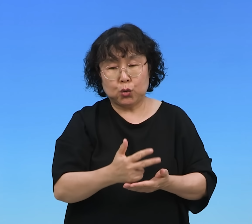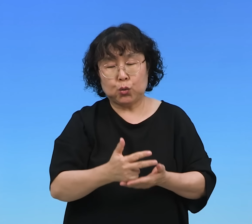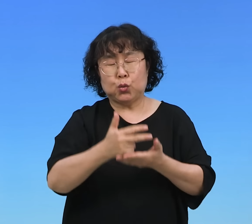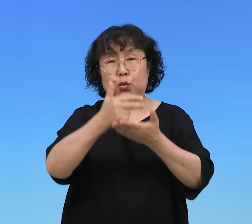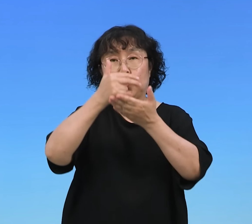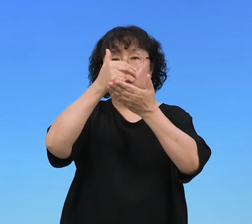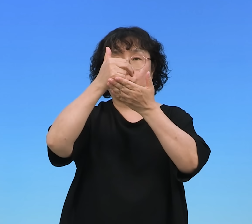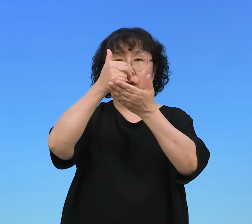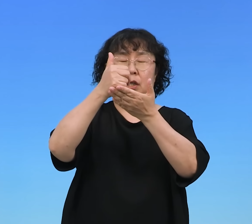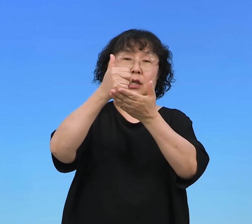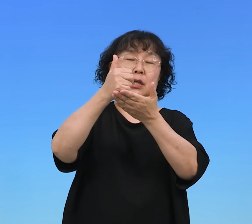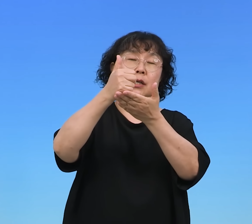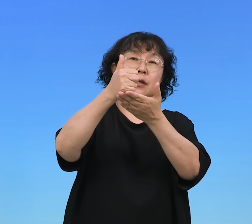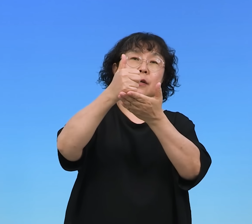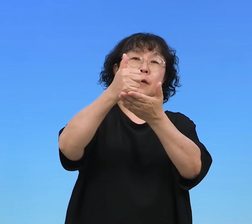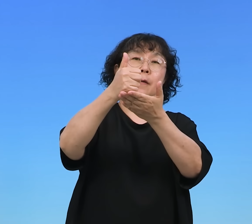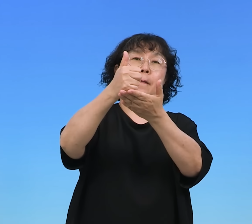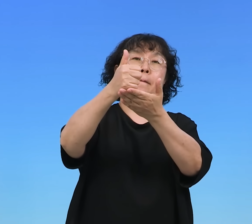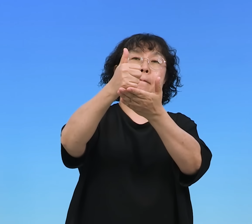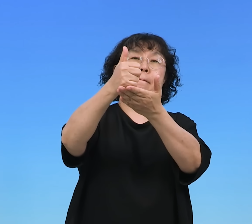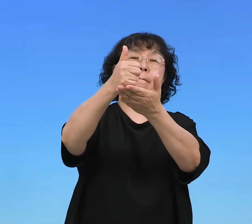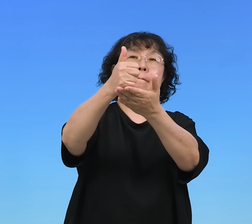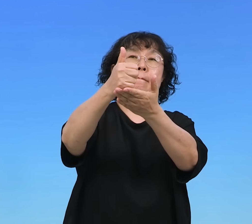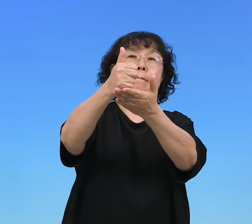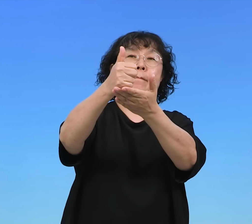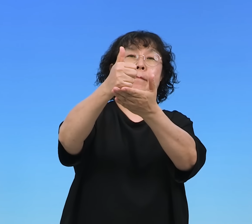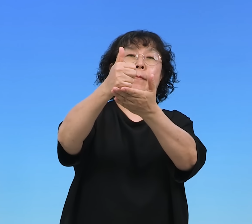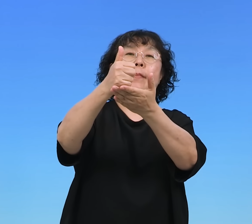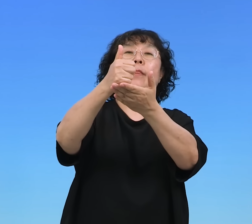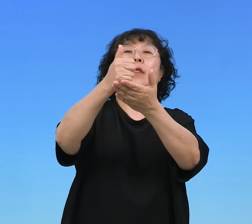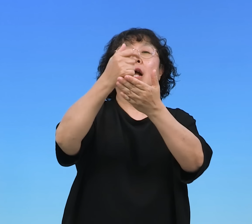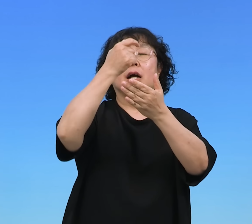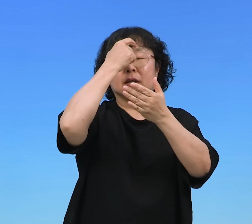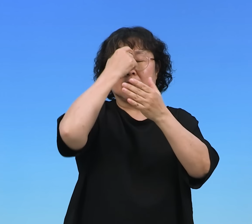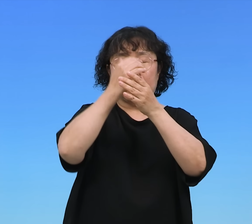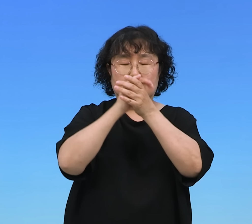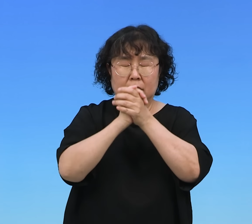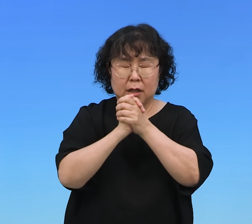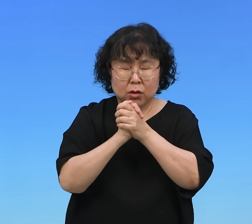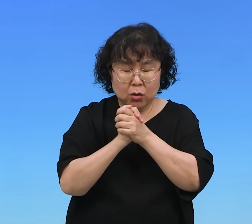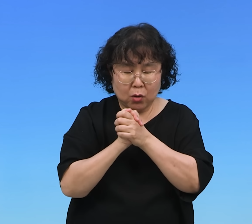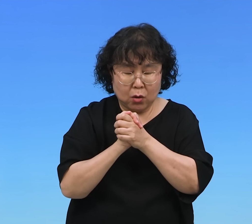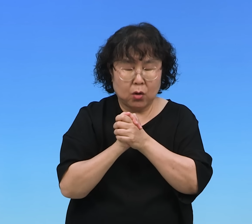신실하신 기도 들으시는 하나님,